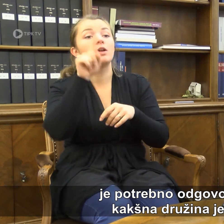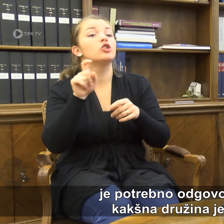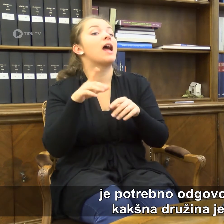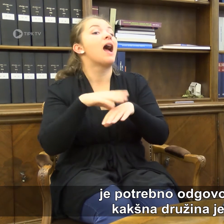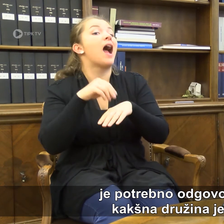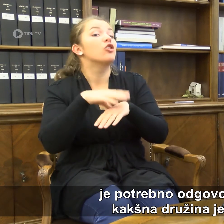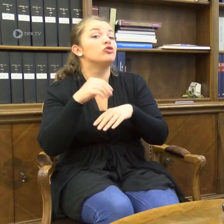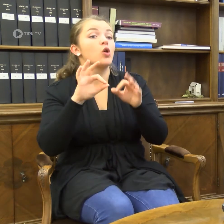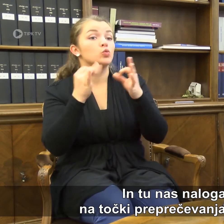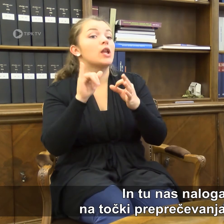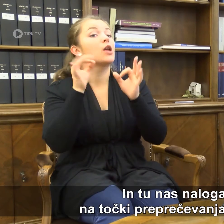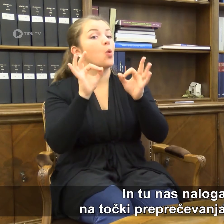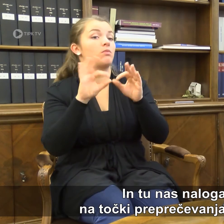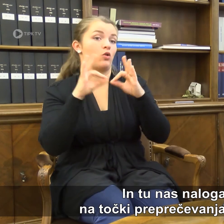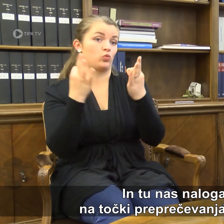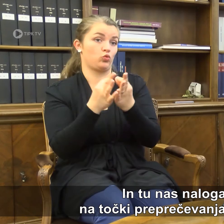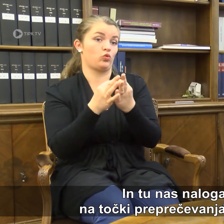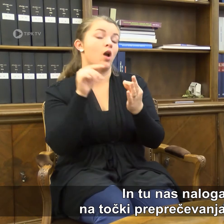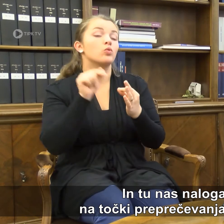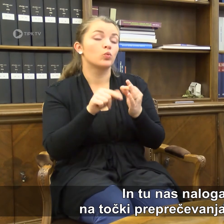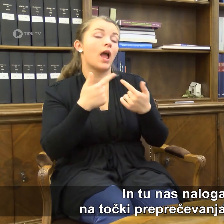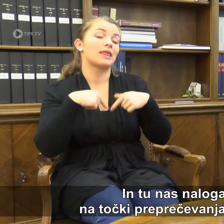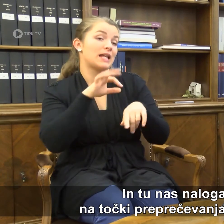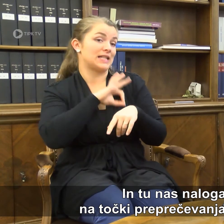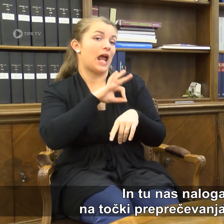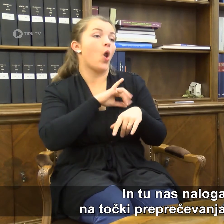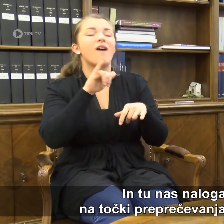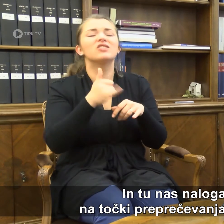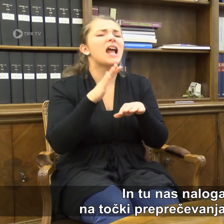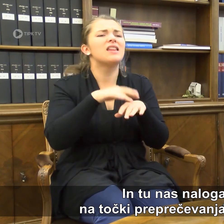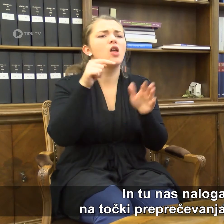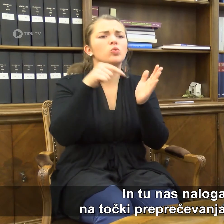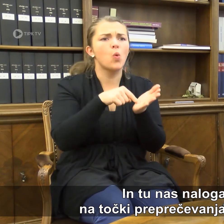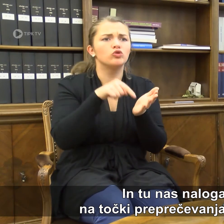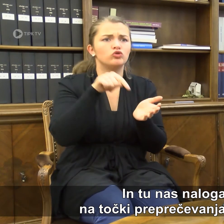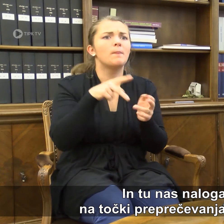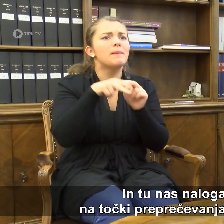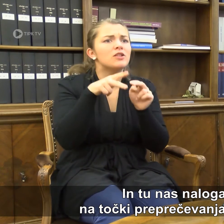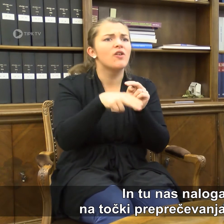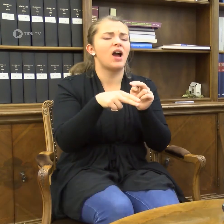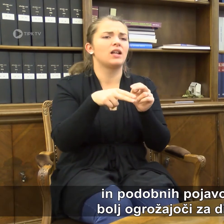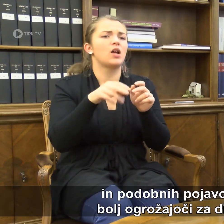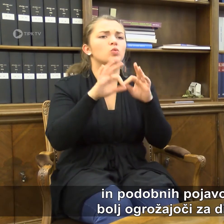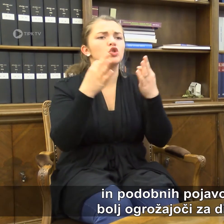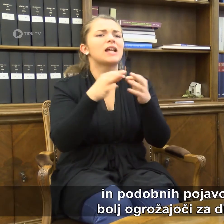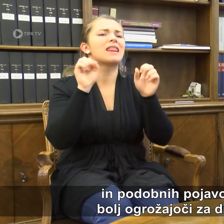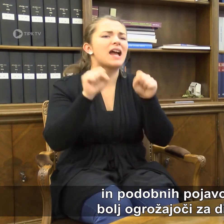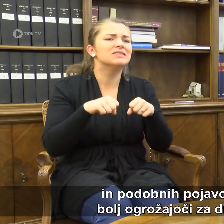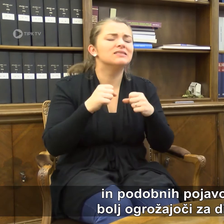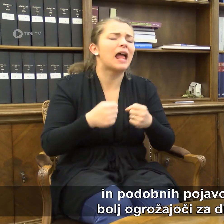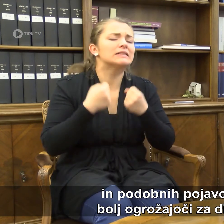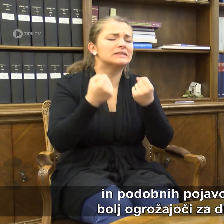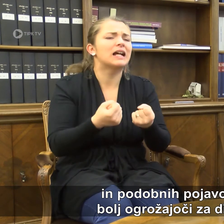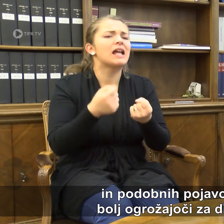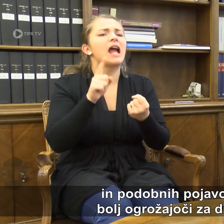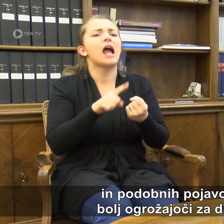tu nas naloga, vsaj recimo na točki preprečevanja družinskega nasilja in podobnih pojavov, ki so bistveno bolj